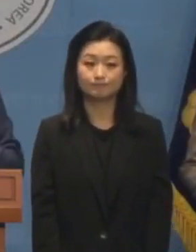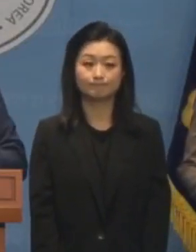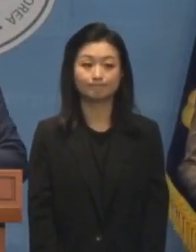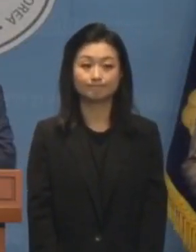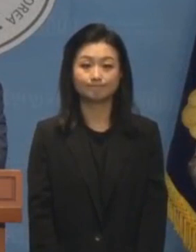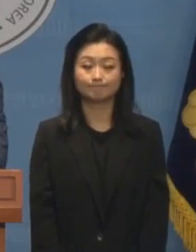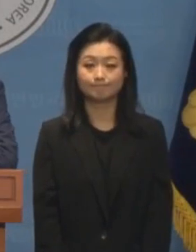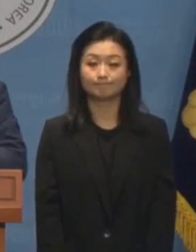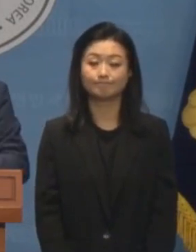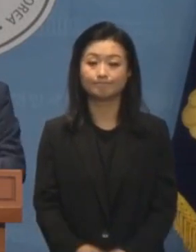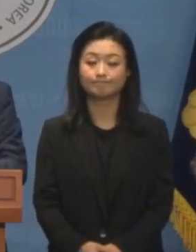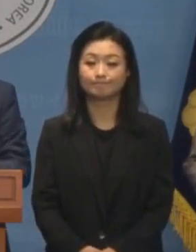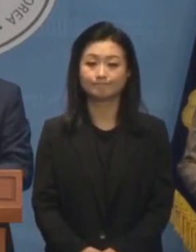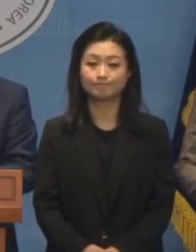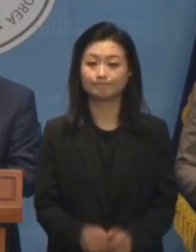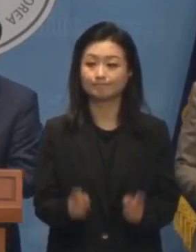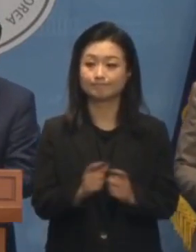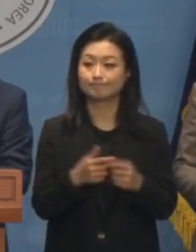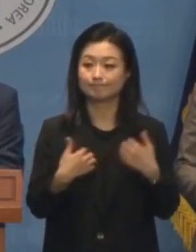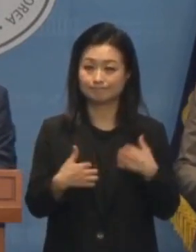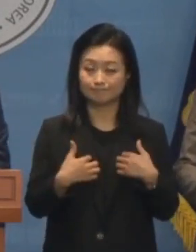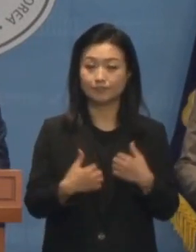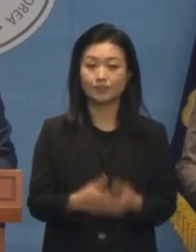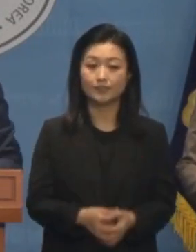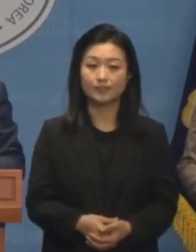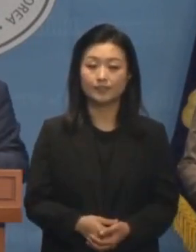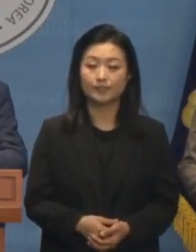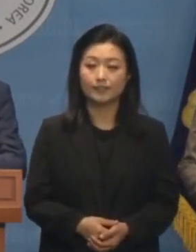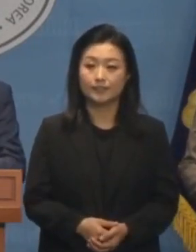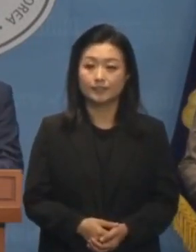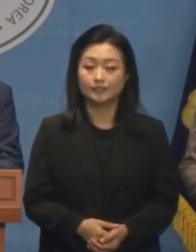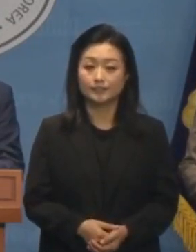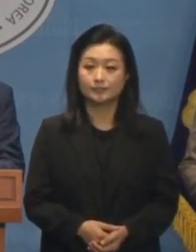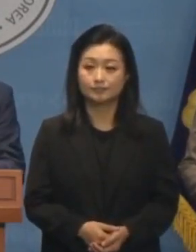네, 조국혁신당 신장식입니다.